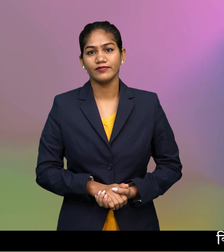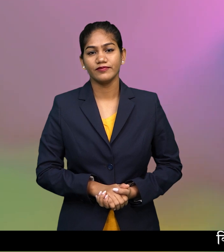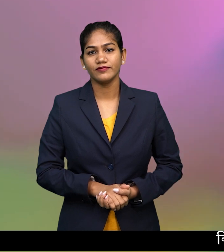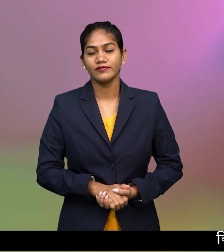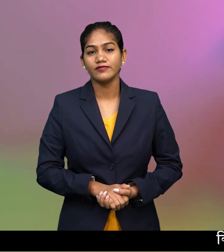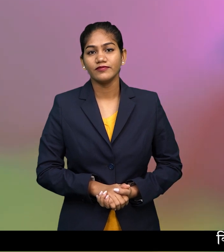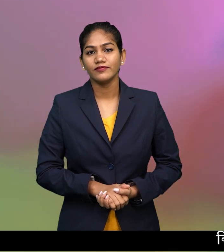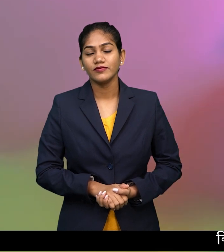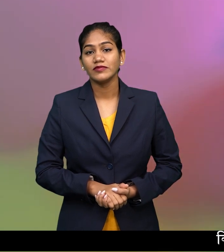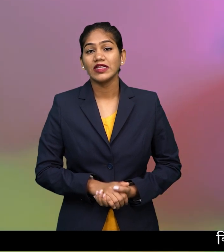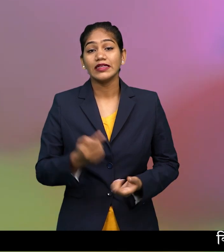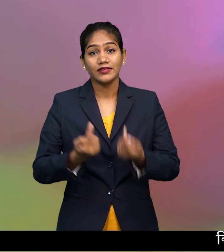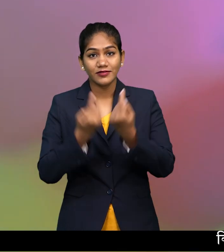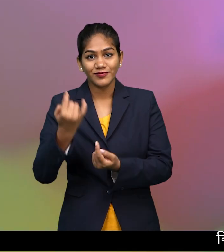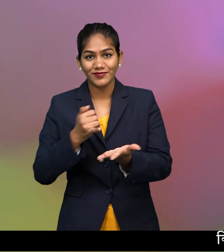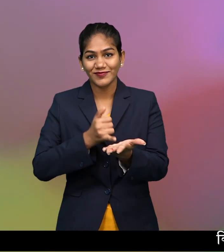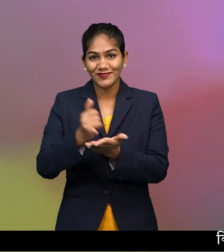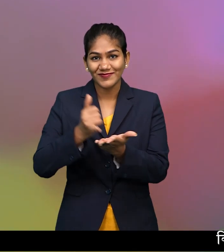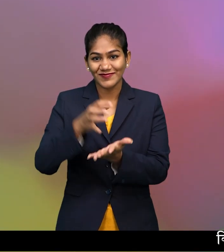किसान और किसान